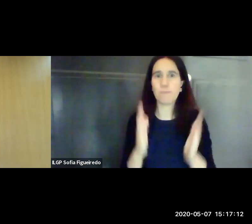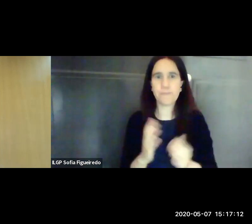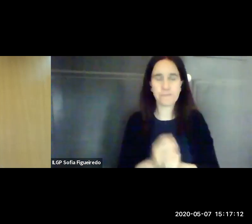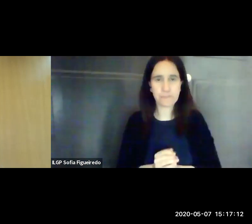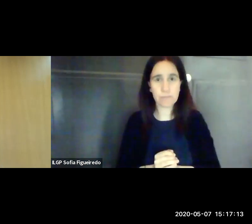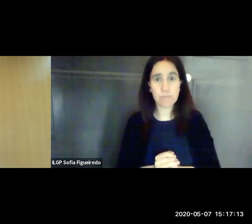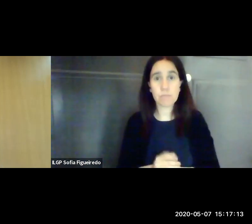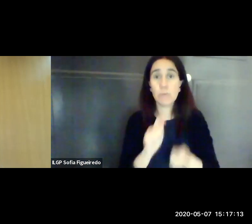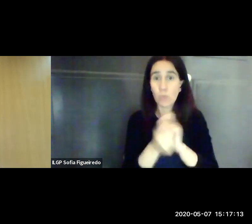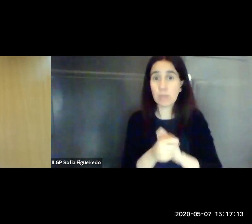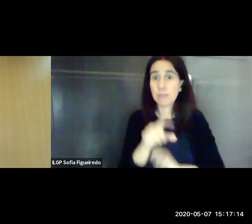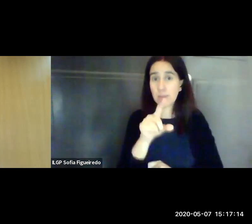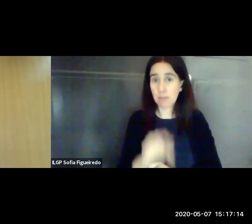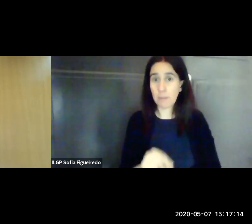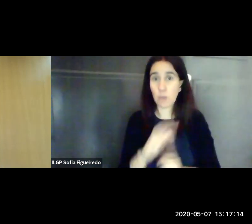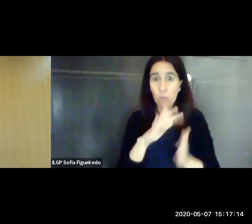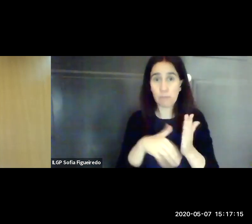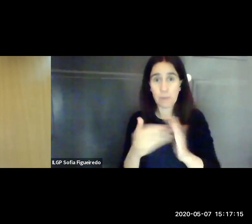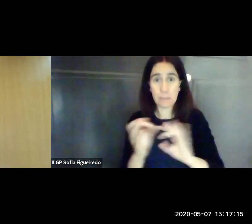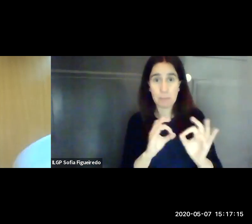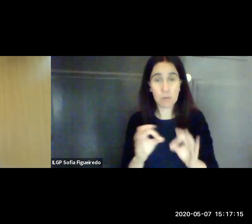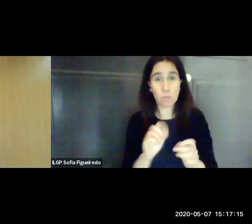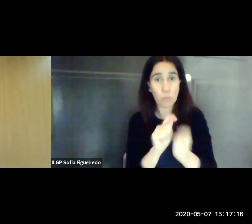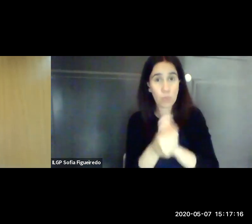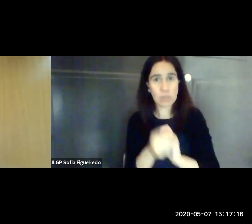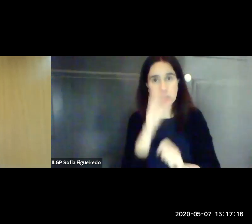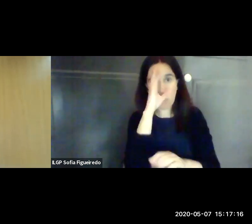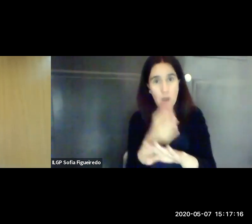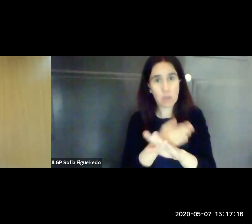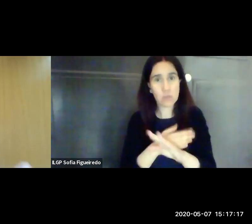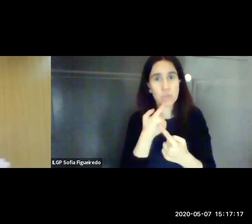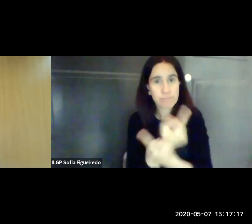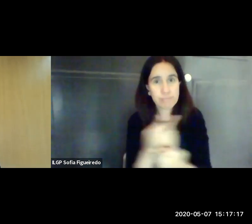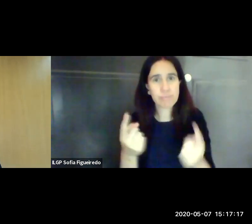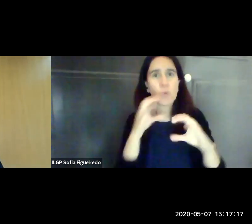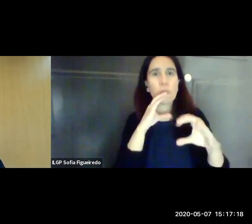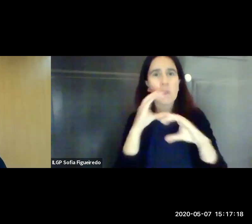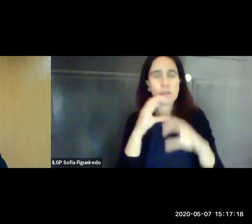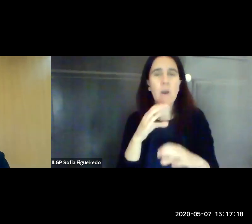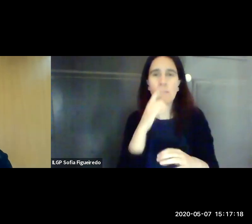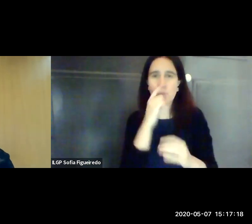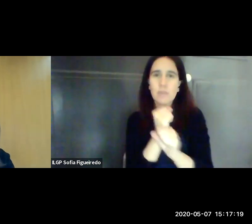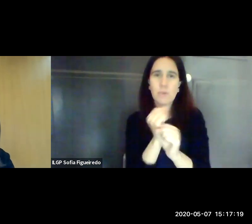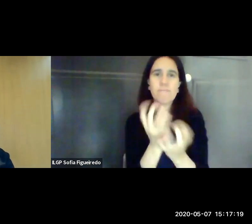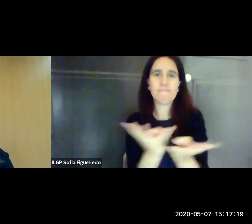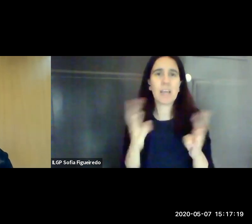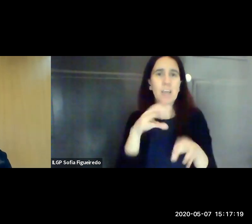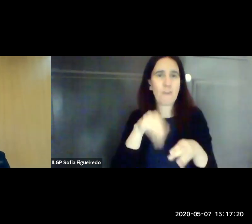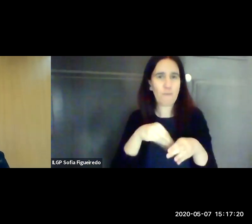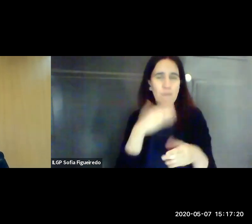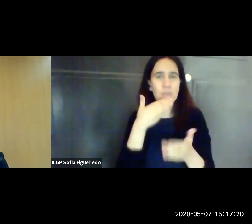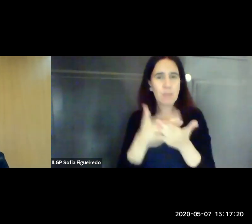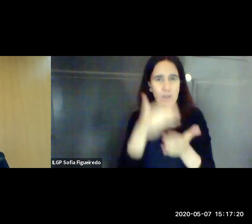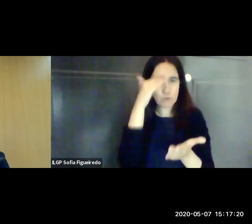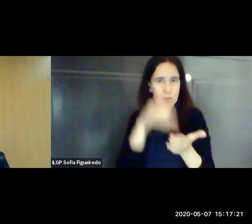também, quando existe, quando estão planeadas essas mudanças, se forem antecipadamente comunicadas, com certeza que o envolvimento dos trabalhadores terá melhores